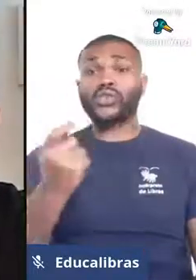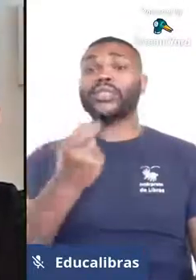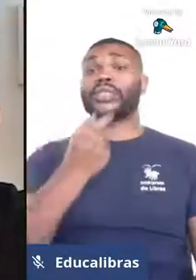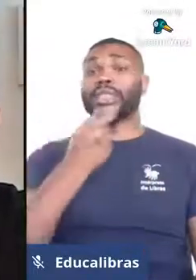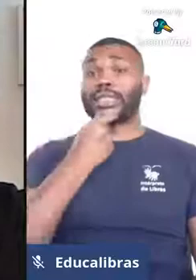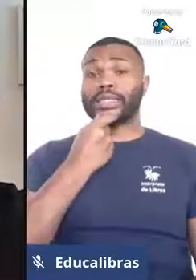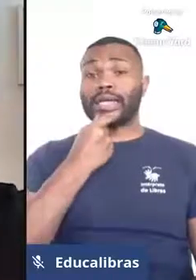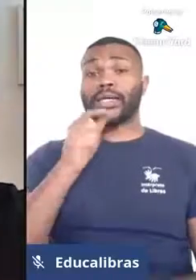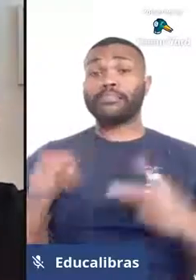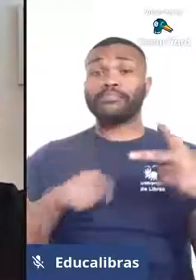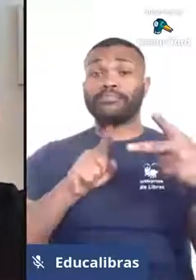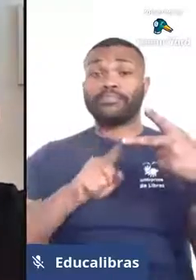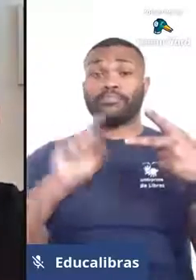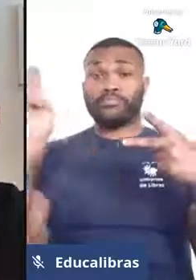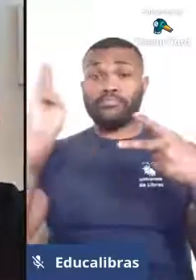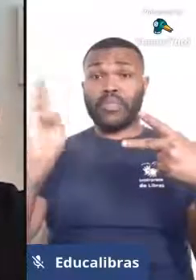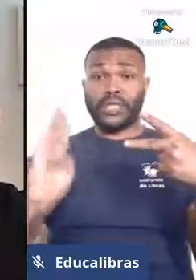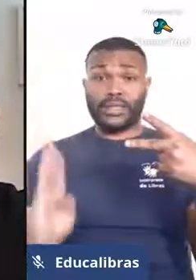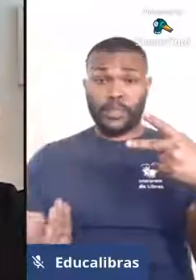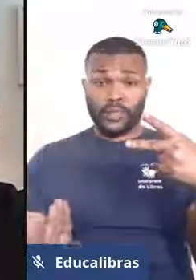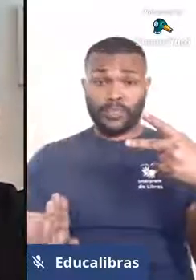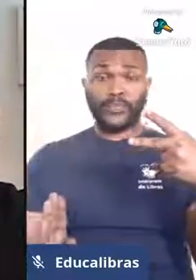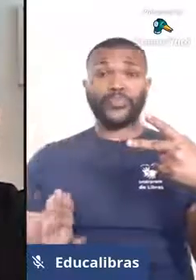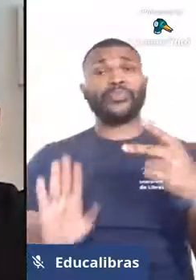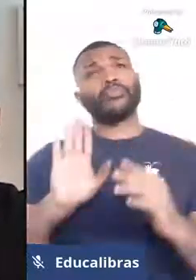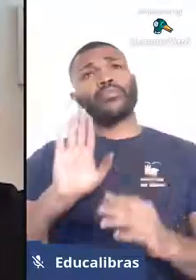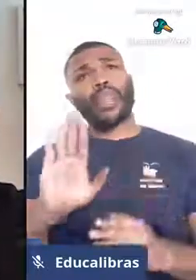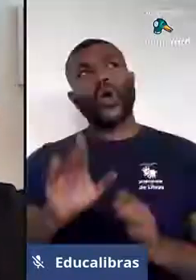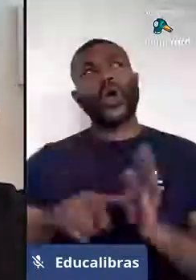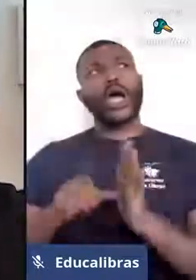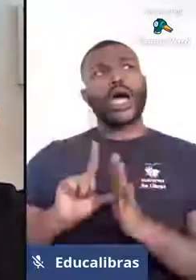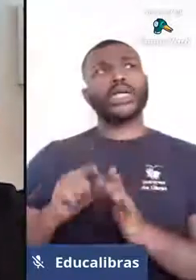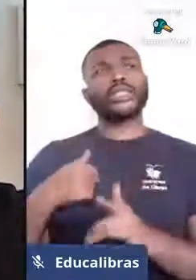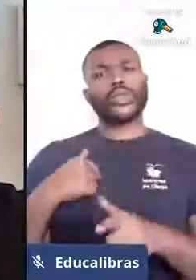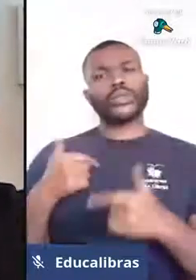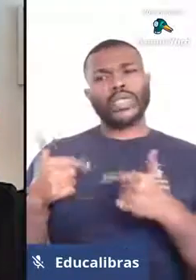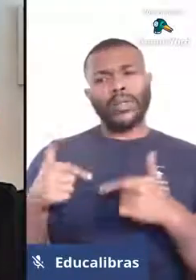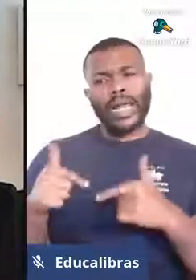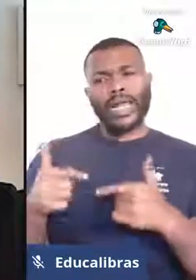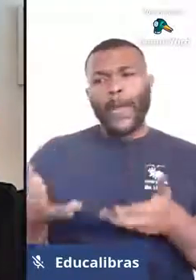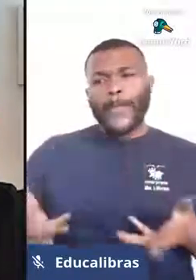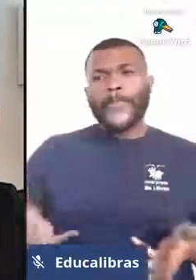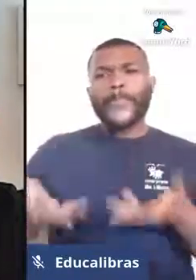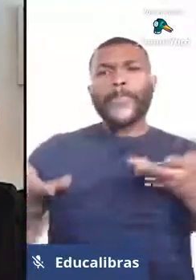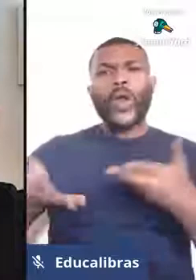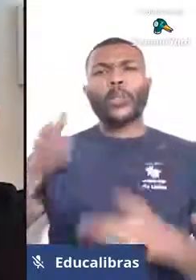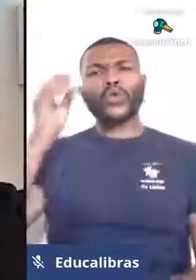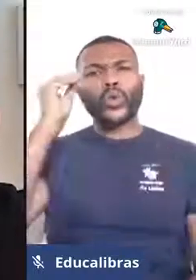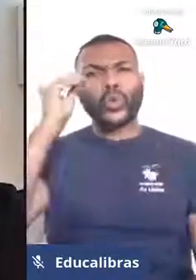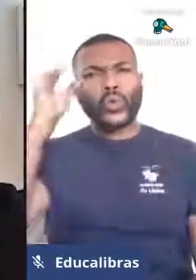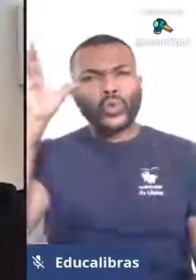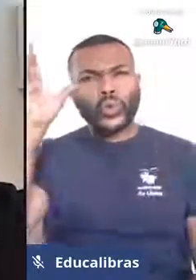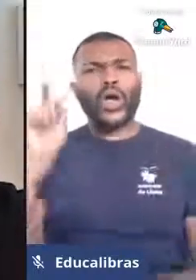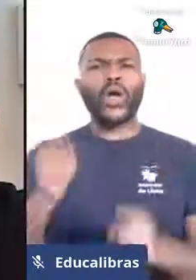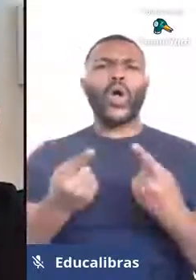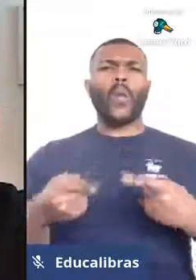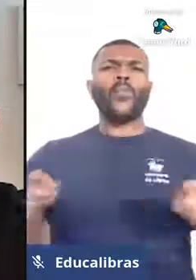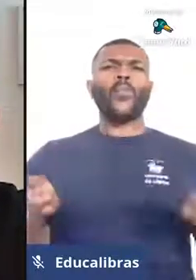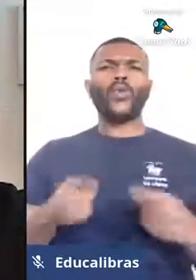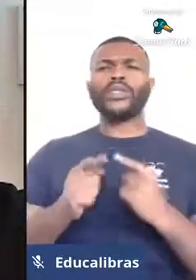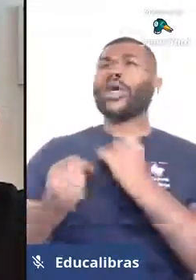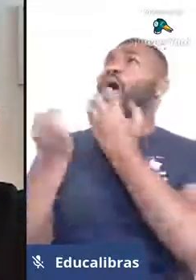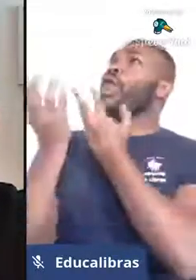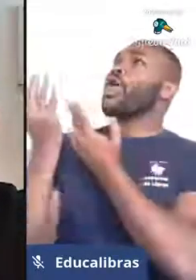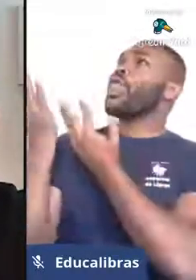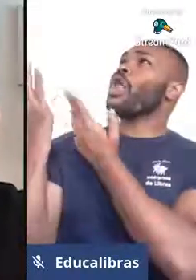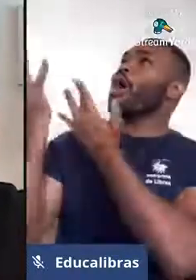Brasil. E aí, antes disso, eu fui promotor cultural em várias áreas, muito ligado à música erudita, mas